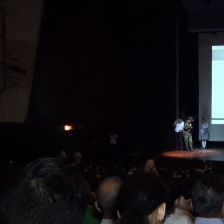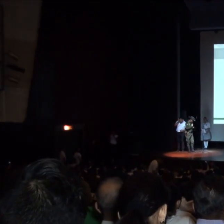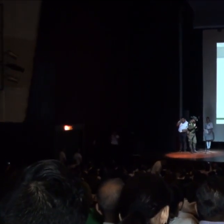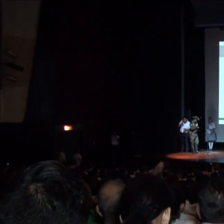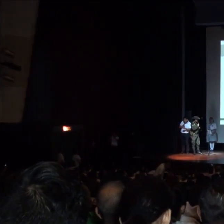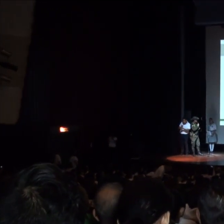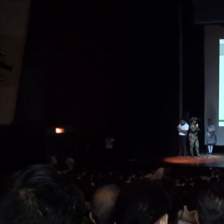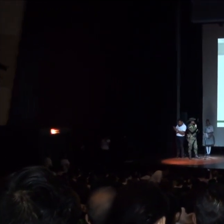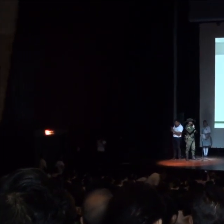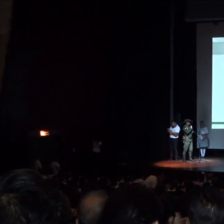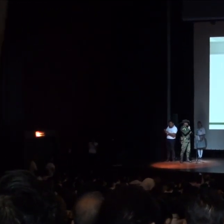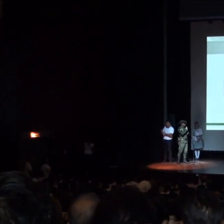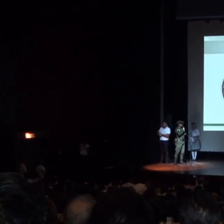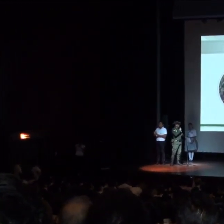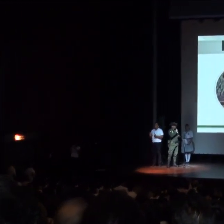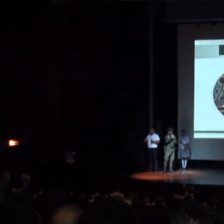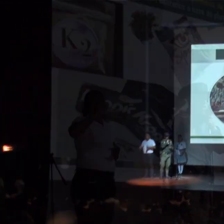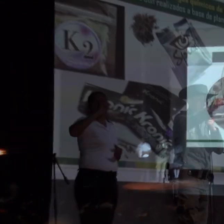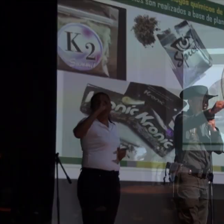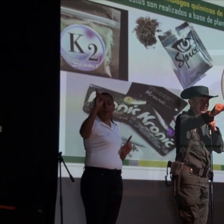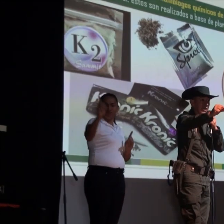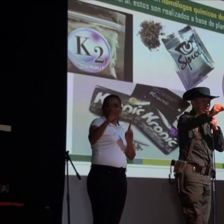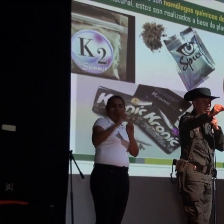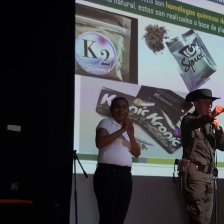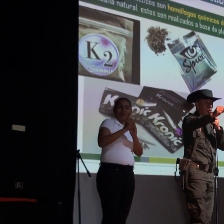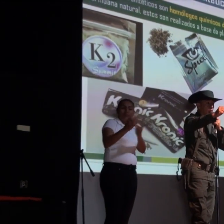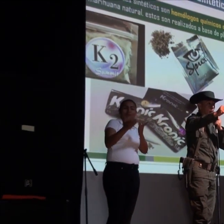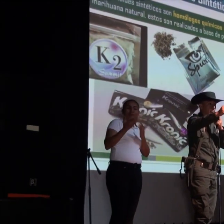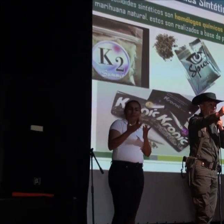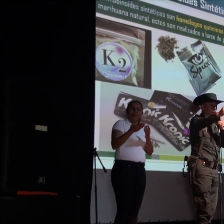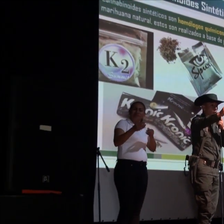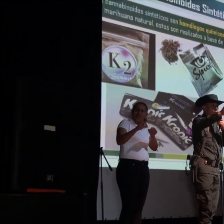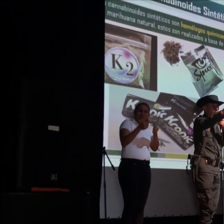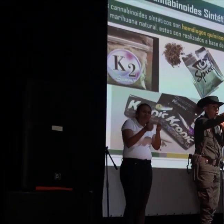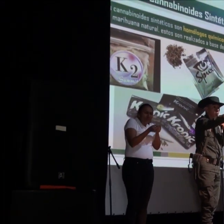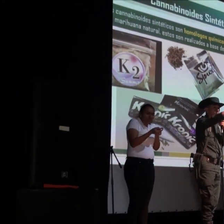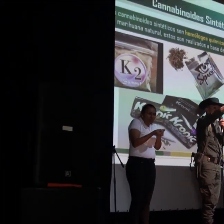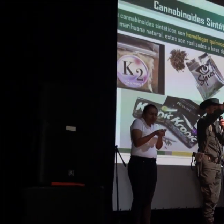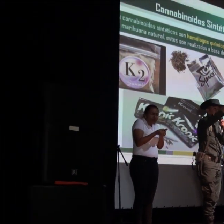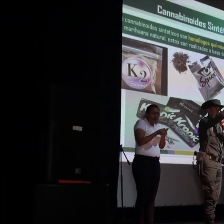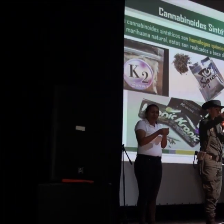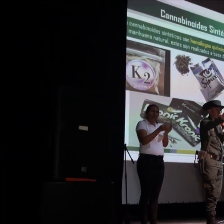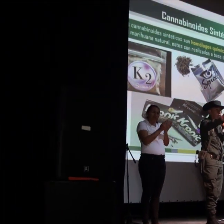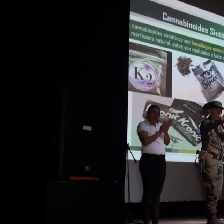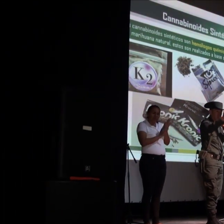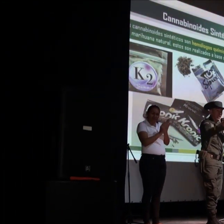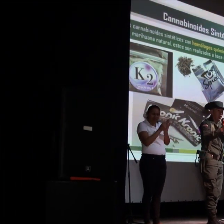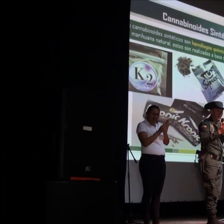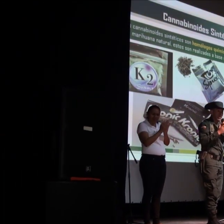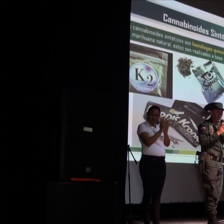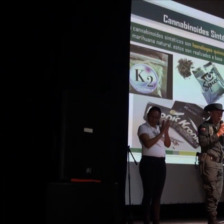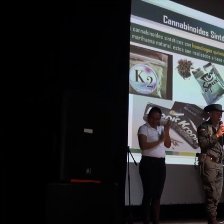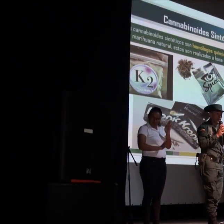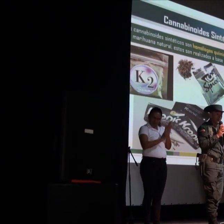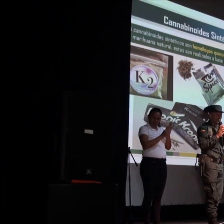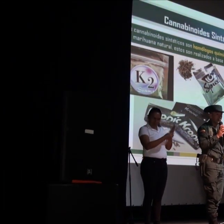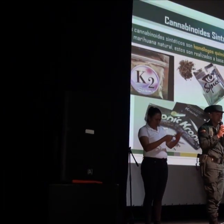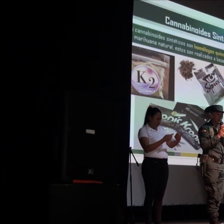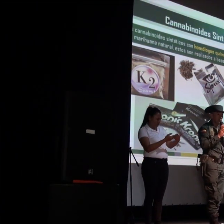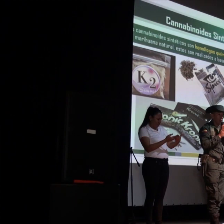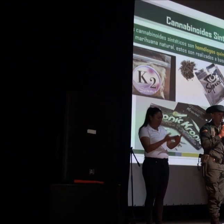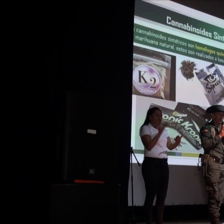Si alguien se les acerca y les ofrece una pasta, un polvo, un líquido, ¿ustedes lo irían a